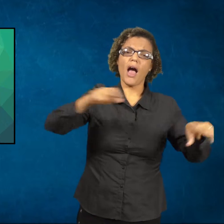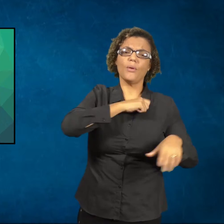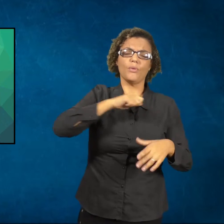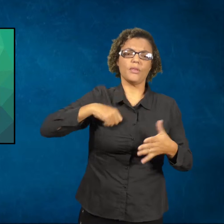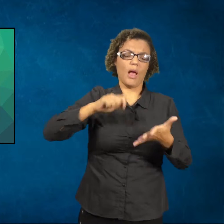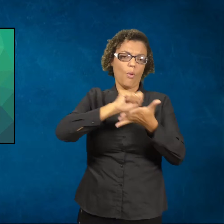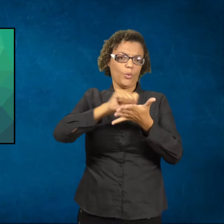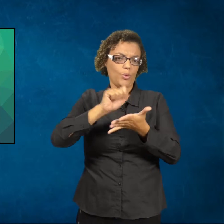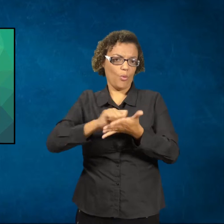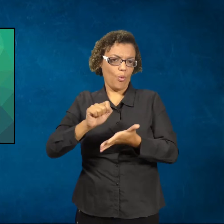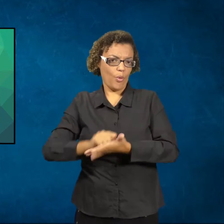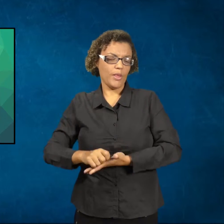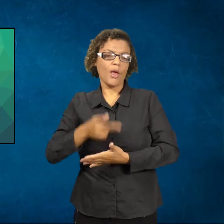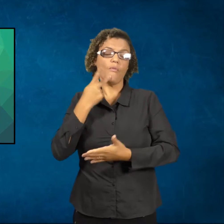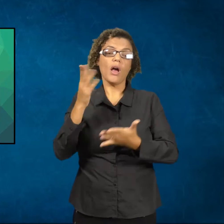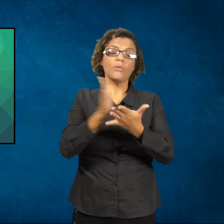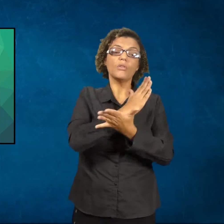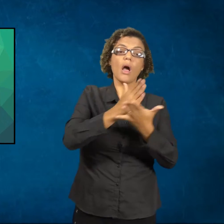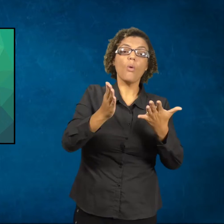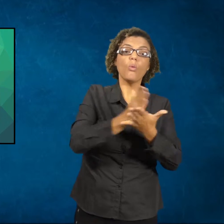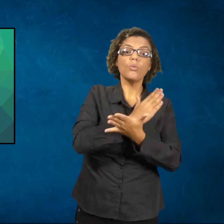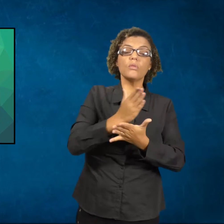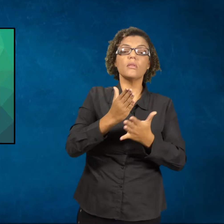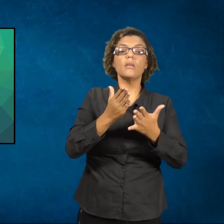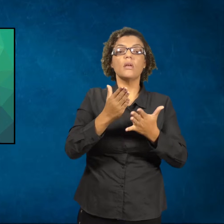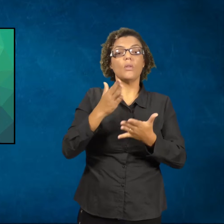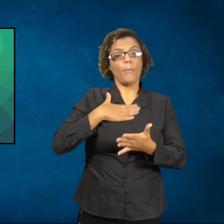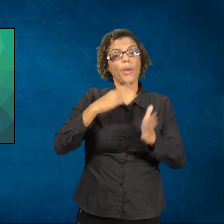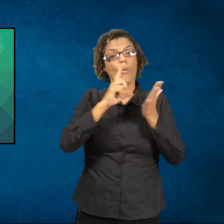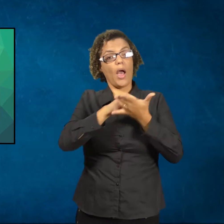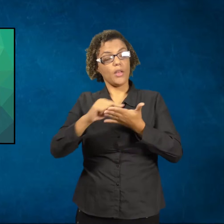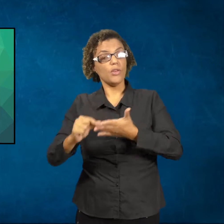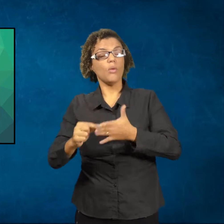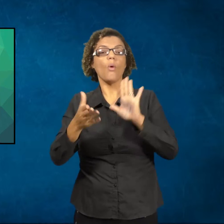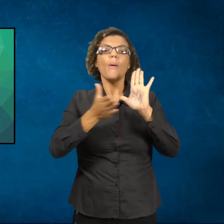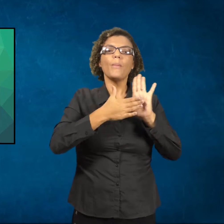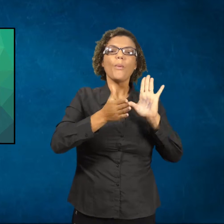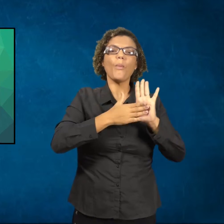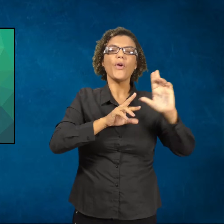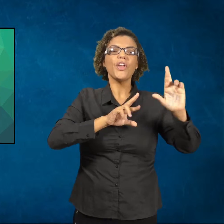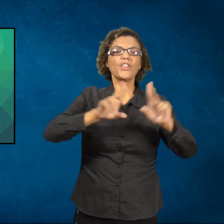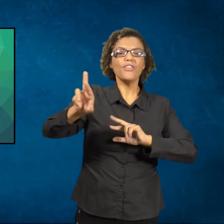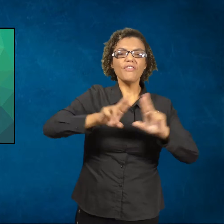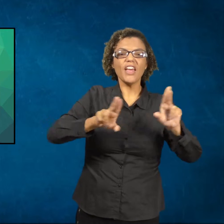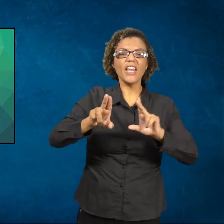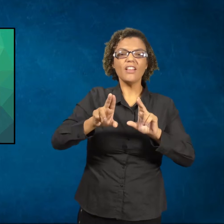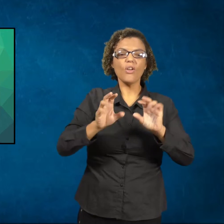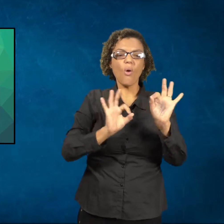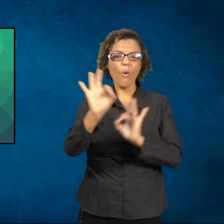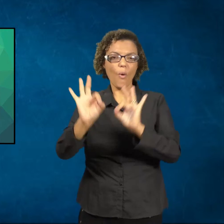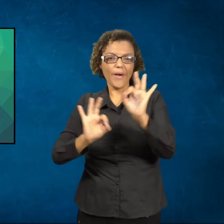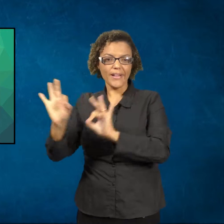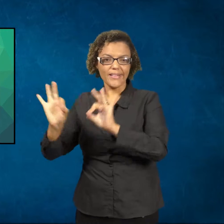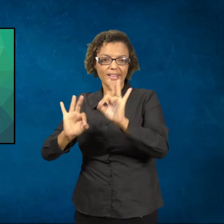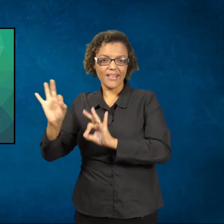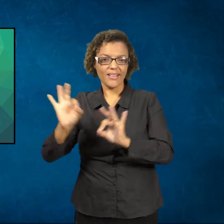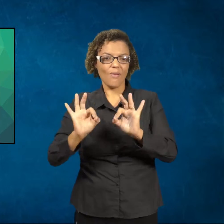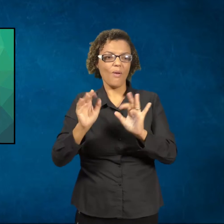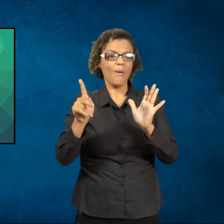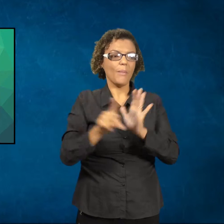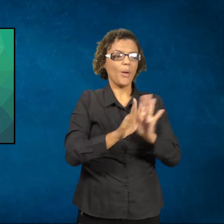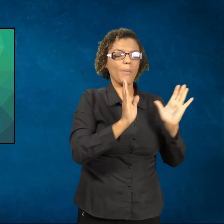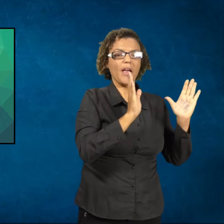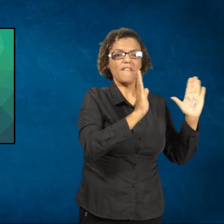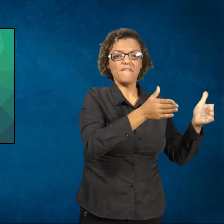no artigo, tem vários autores que propõem diferentes estruturações, né, para a obra do Piaget, diferentes